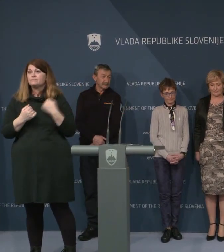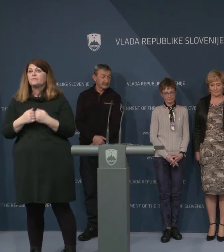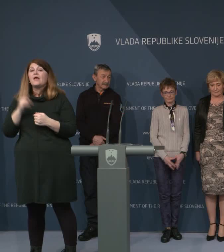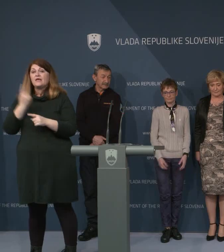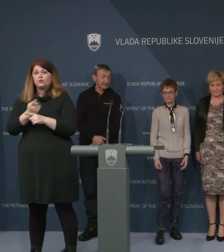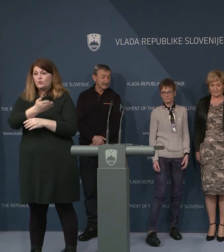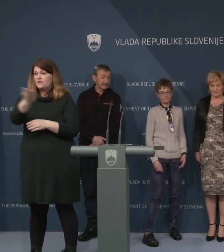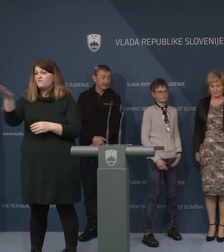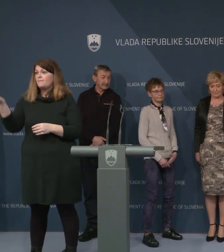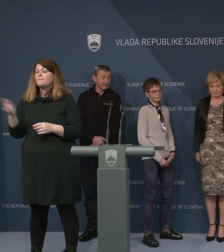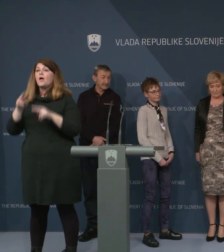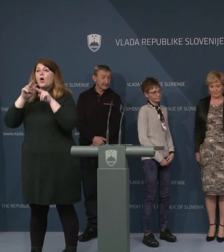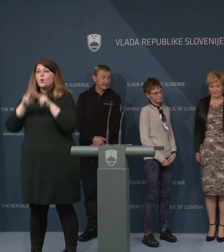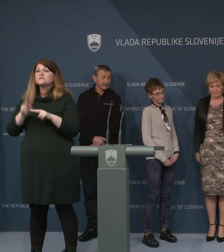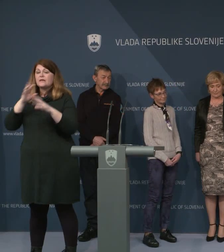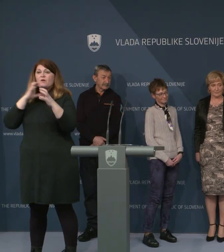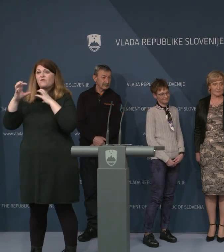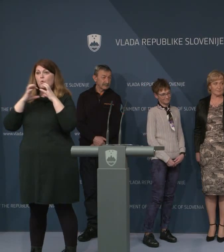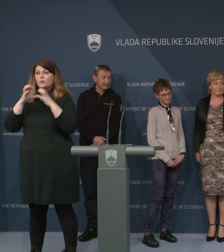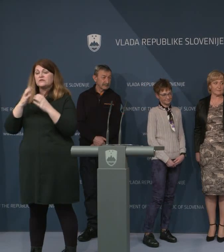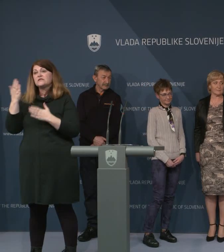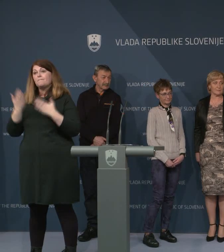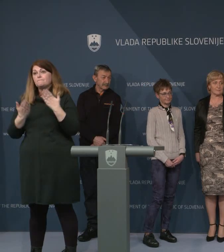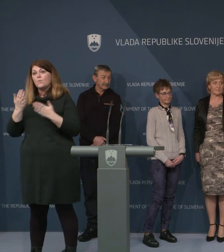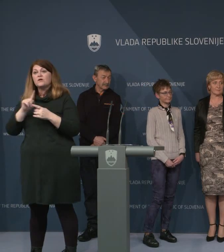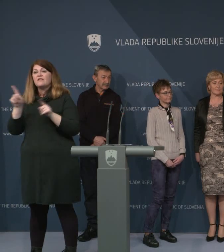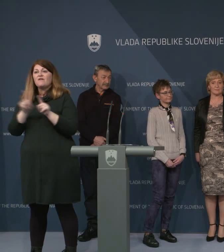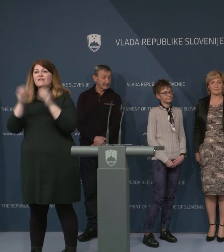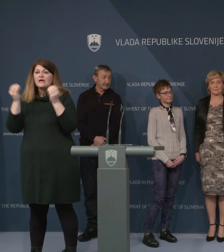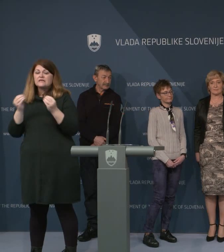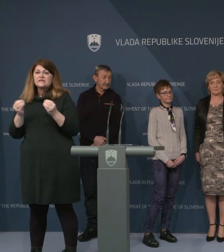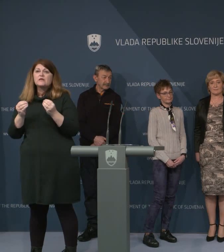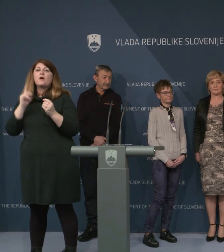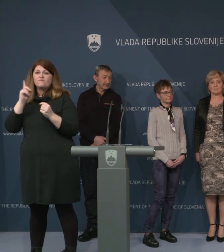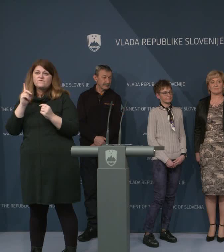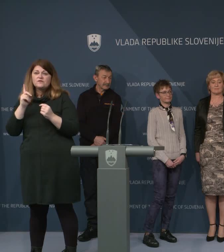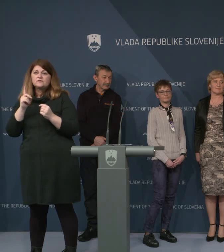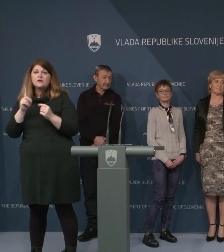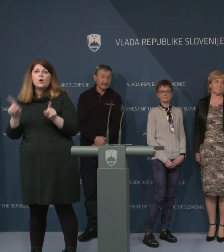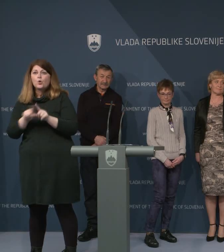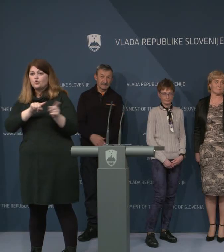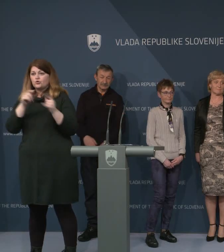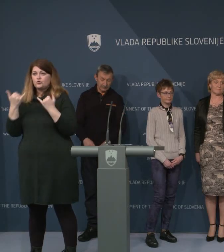sogovornikom in seveda tudi vam. Ostajamo v komunikaciji, morda ne v enaki sestavi, vendar pač kot doslej.